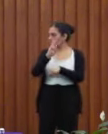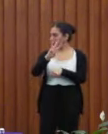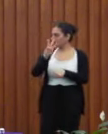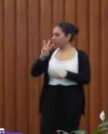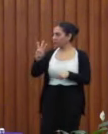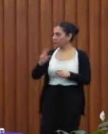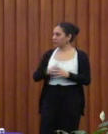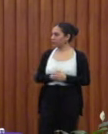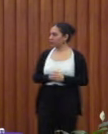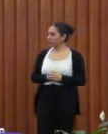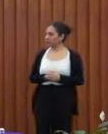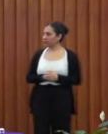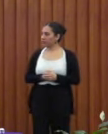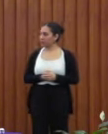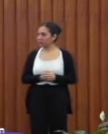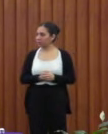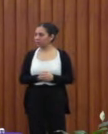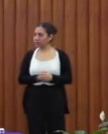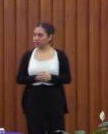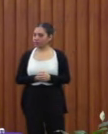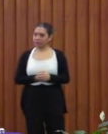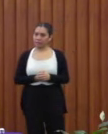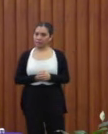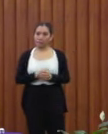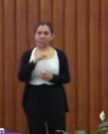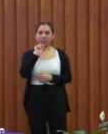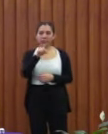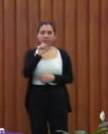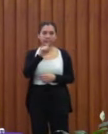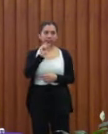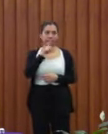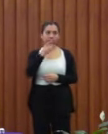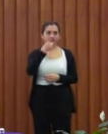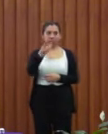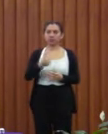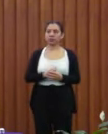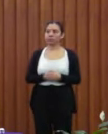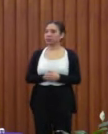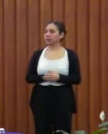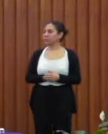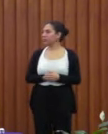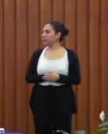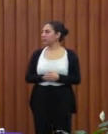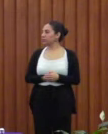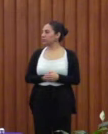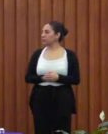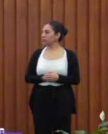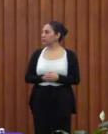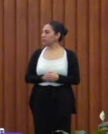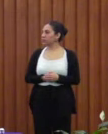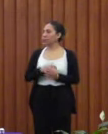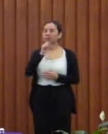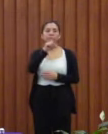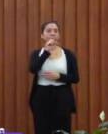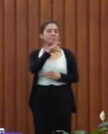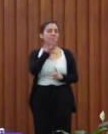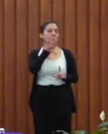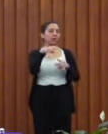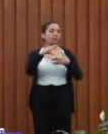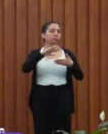lo estaremos difundiendo. Y bueno, también decirles que esta es la página de la comisión que da esta transmisión, si alguien